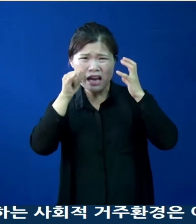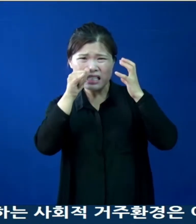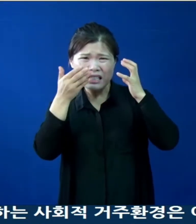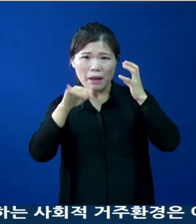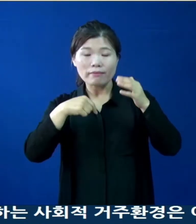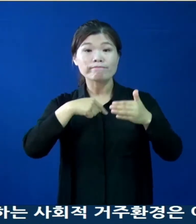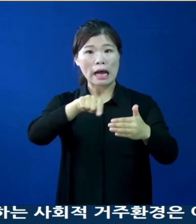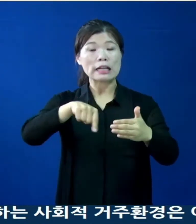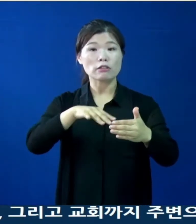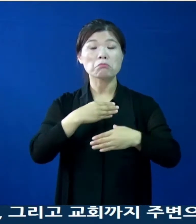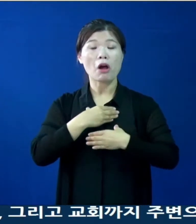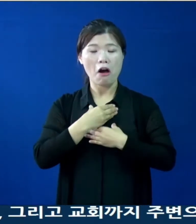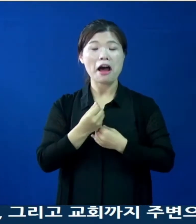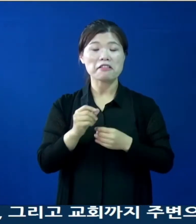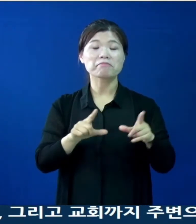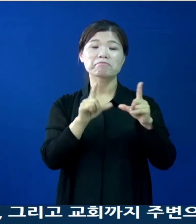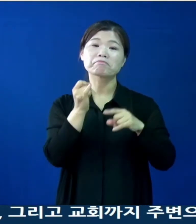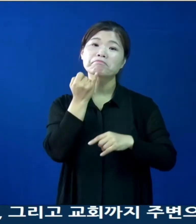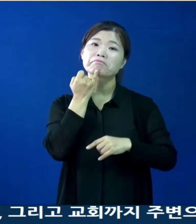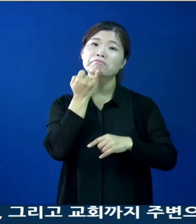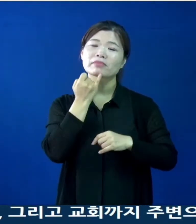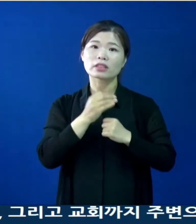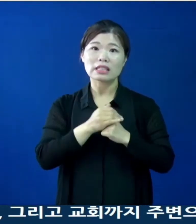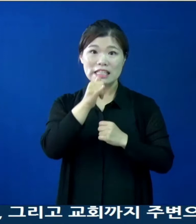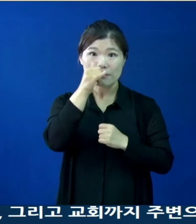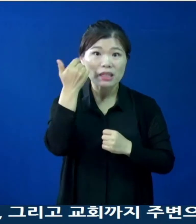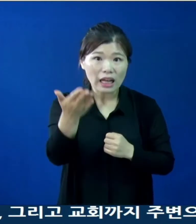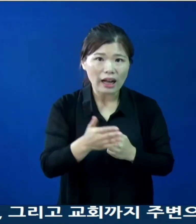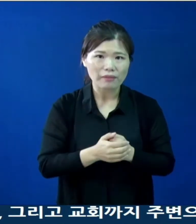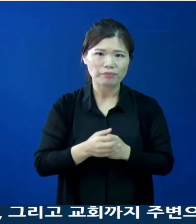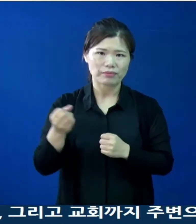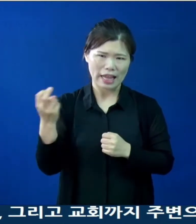생각하십니까? 좀 바꿔 질문을 해보면,